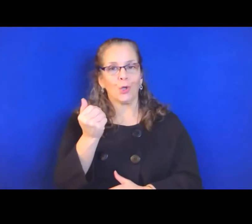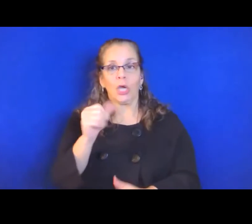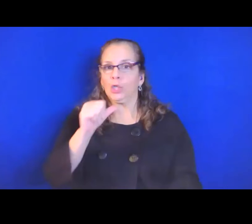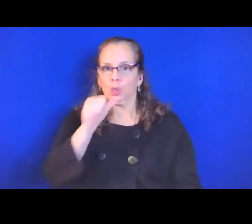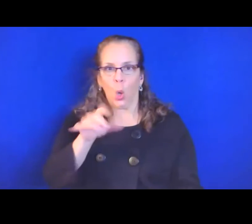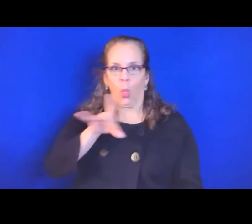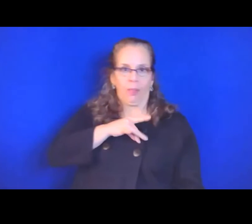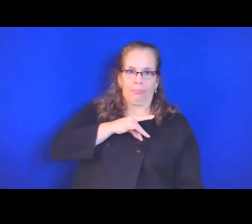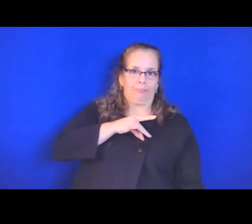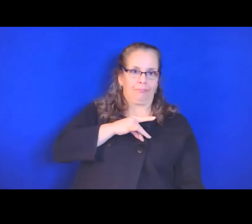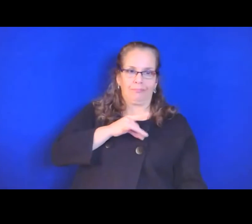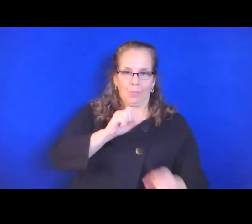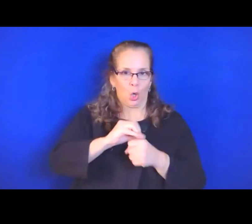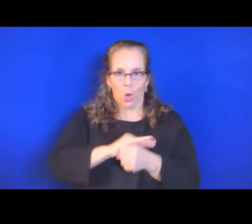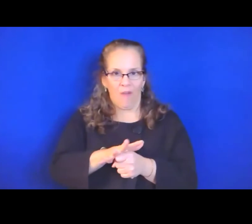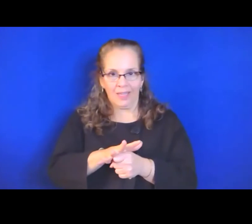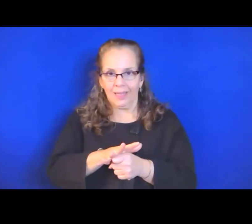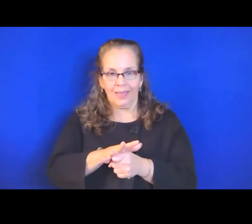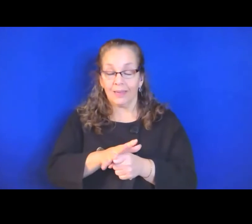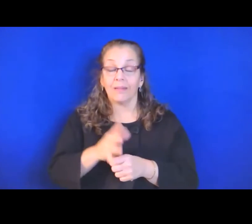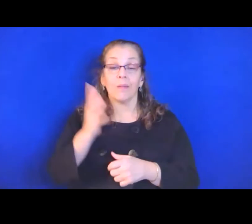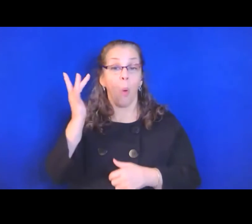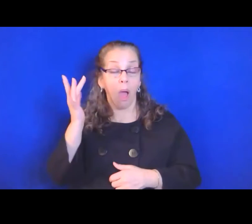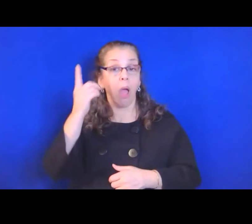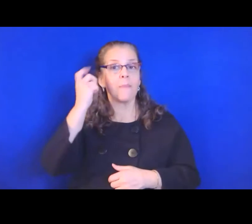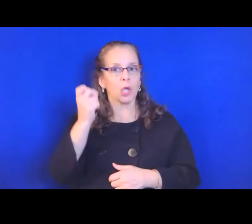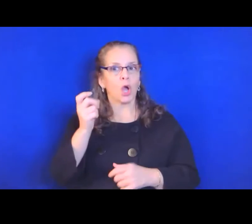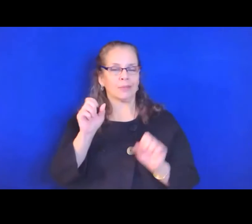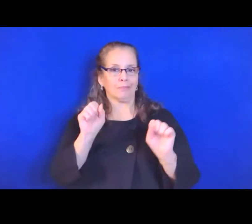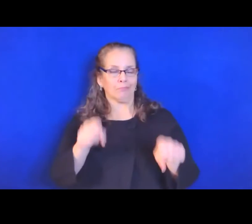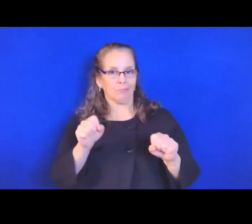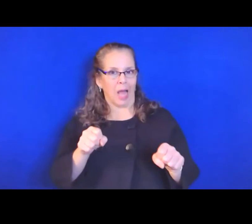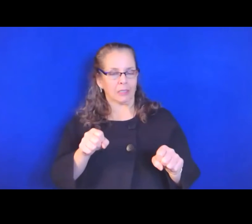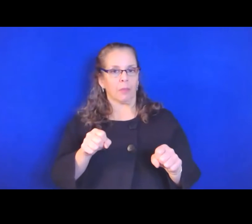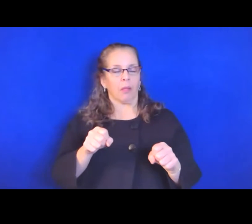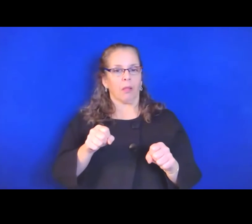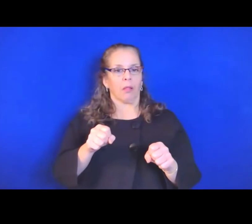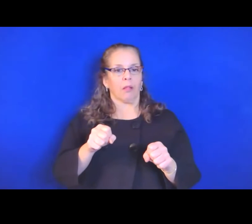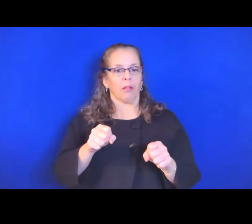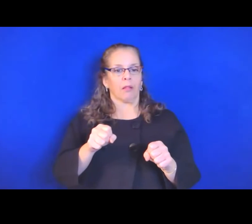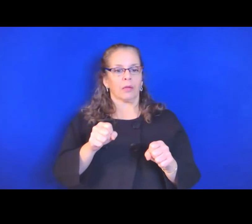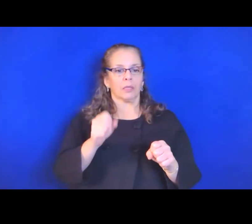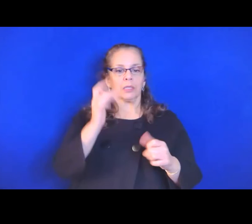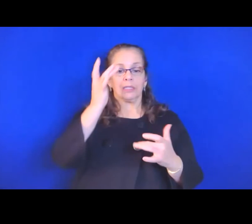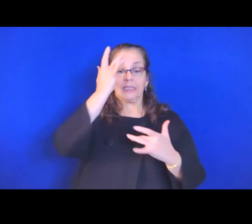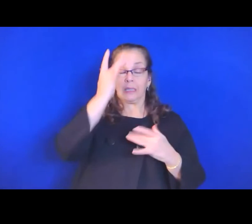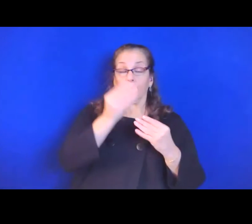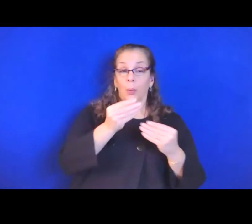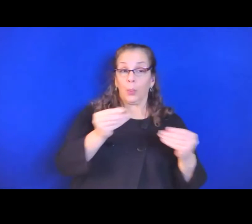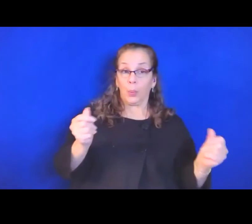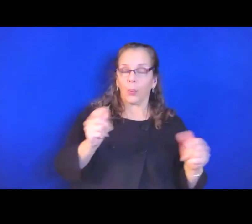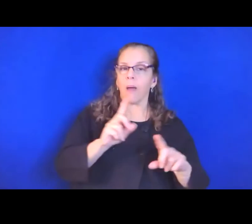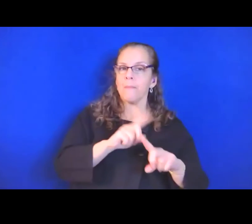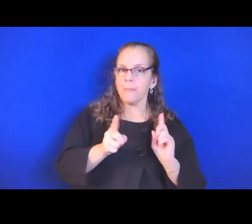我们也是相信，不一定，因为有机会会有长期